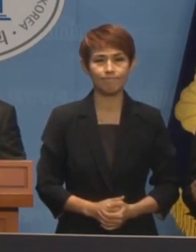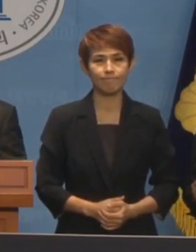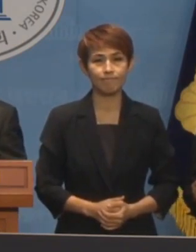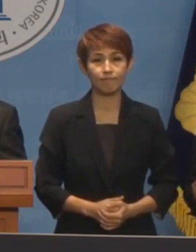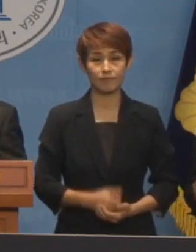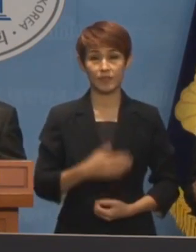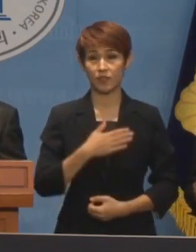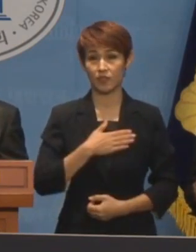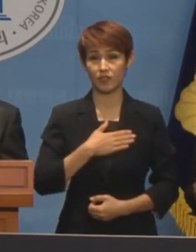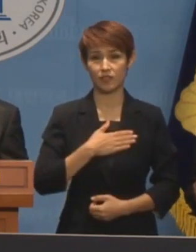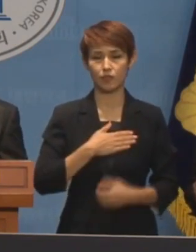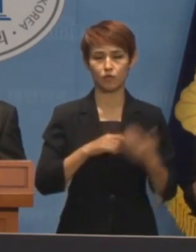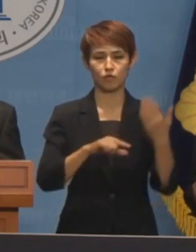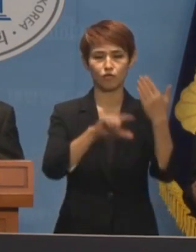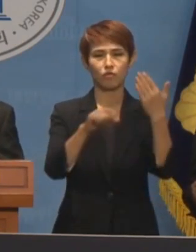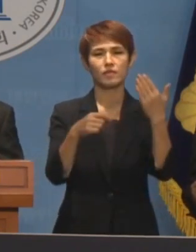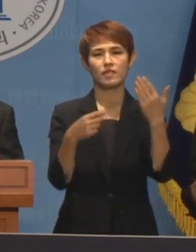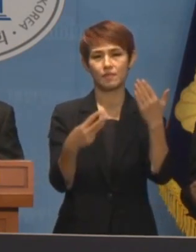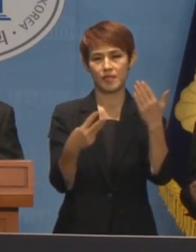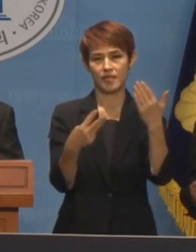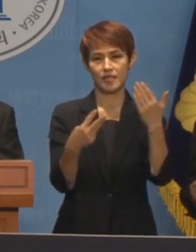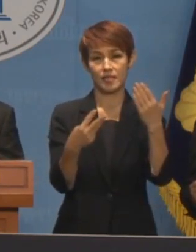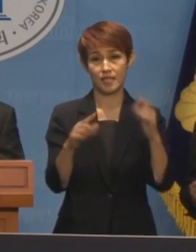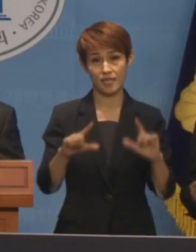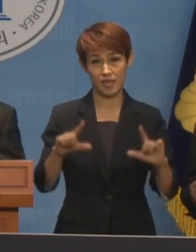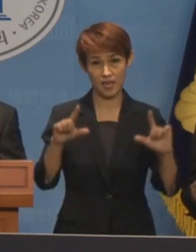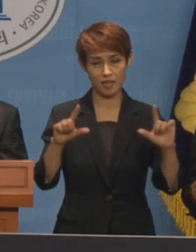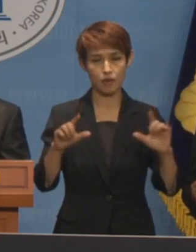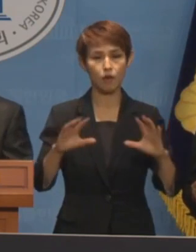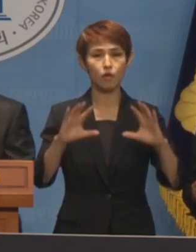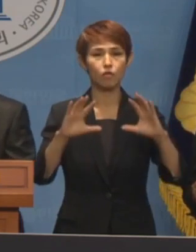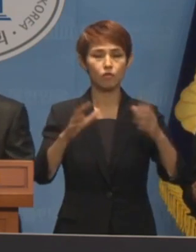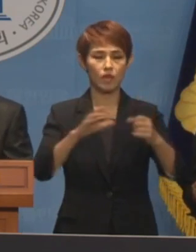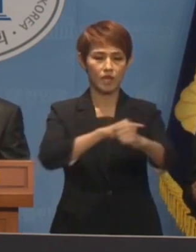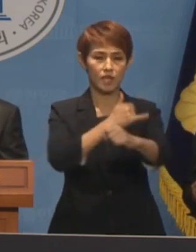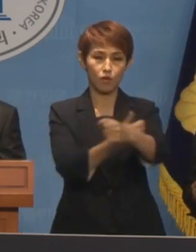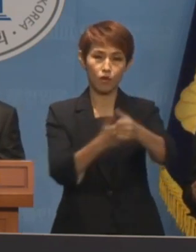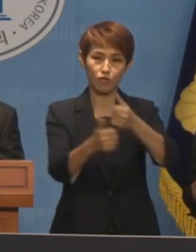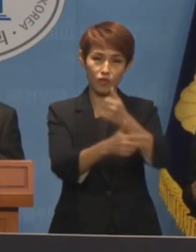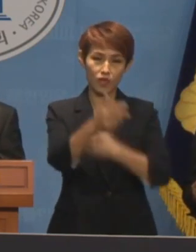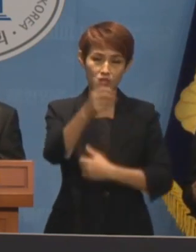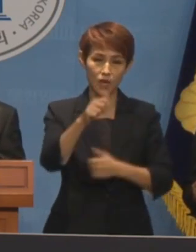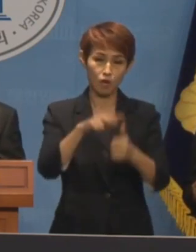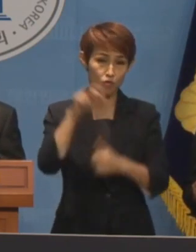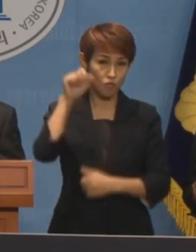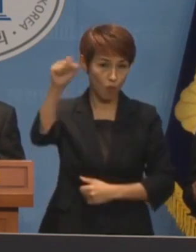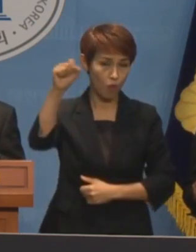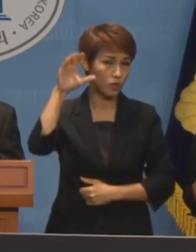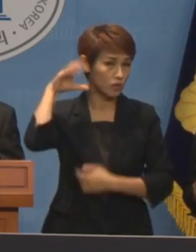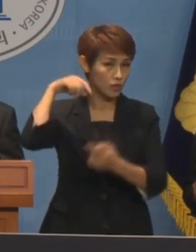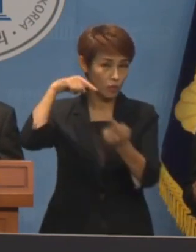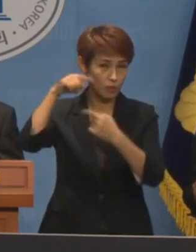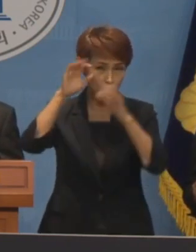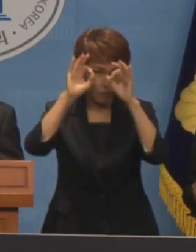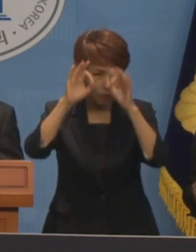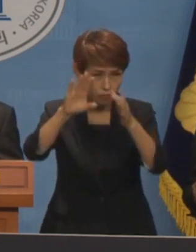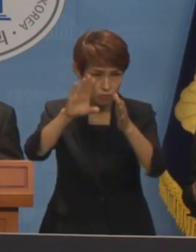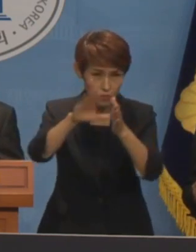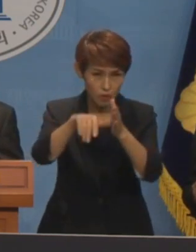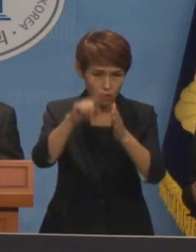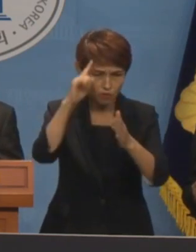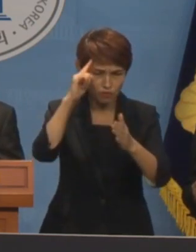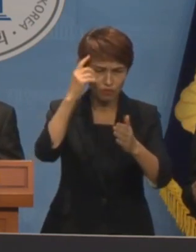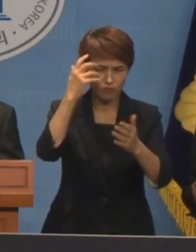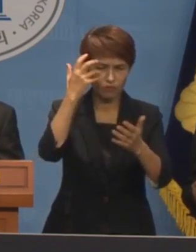저는 지난 9월 3일 국가인권위원회 위원장 후보자 청문회를 보면서 충격을